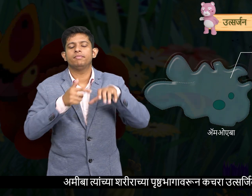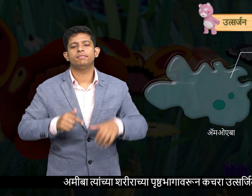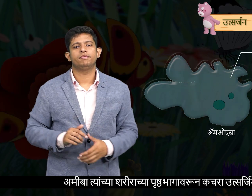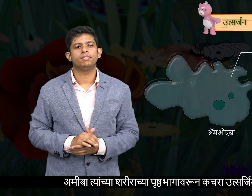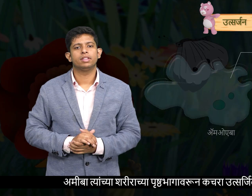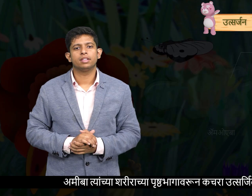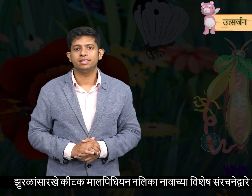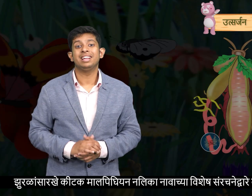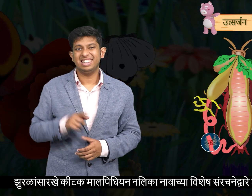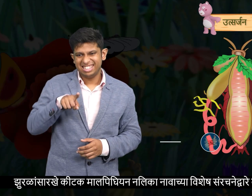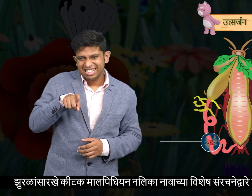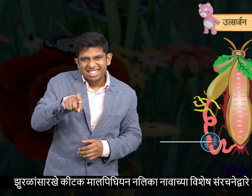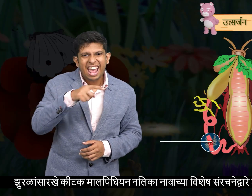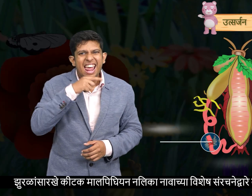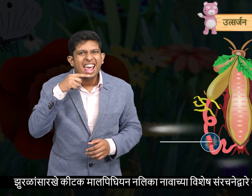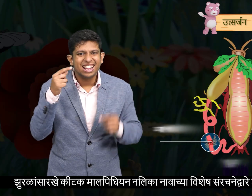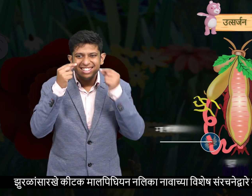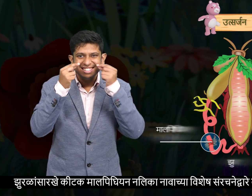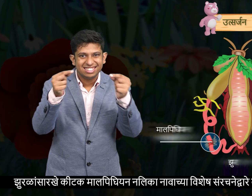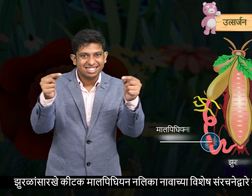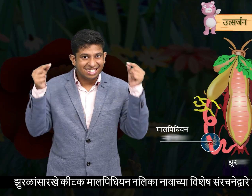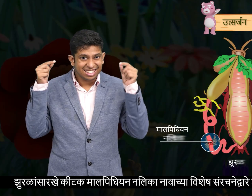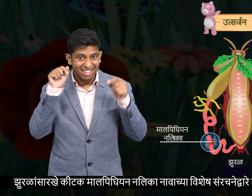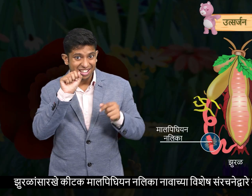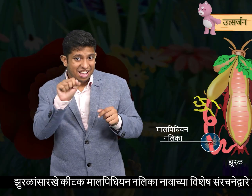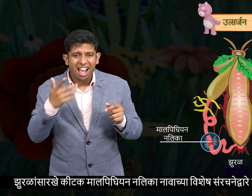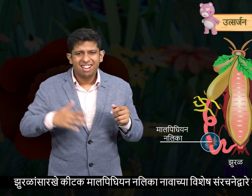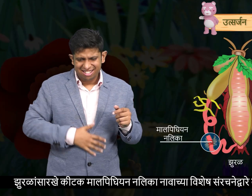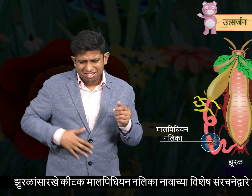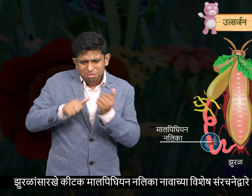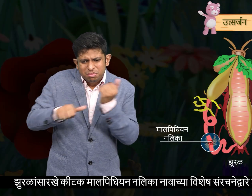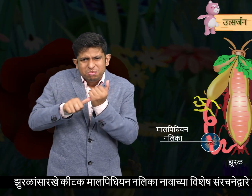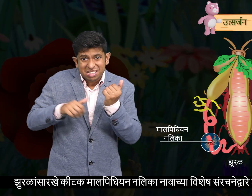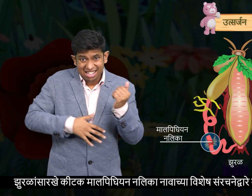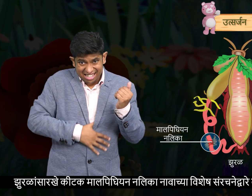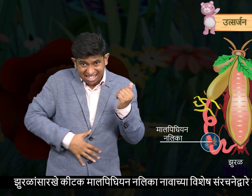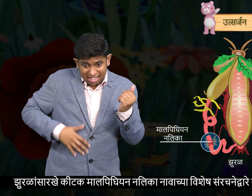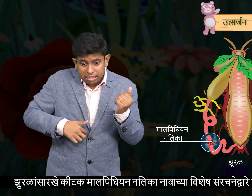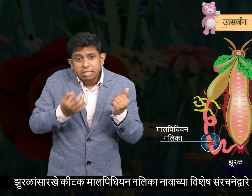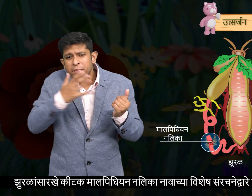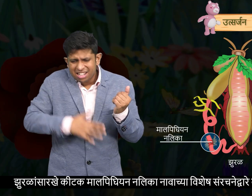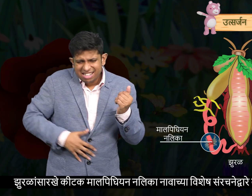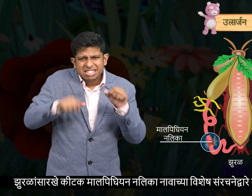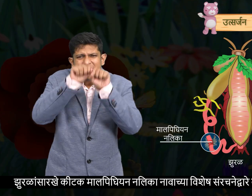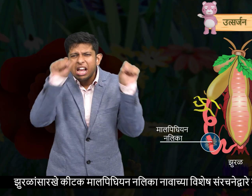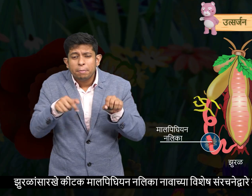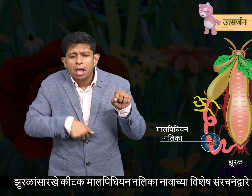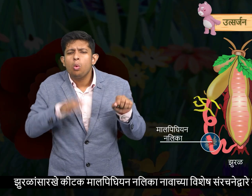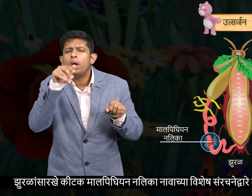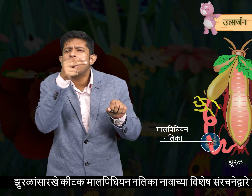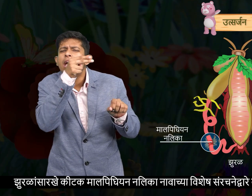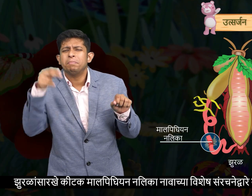करतात. झुरळांसारखे कीटक मालपिगियन नलिका नावाच्या विशेष